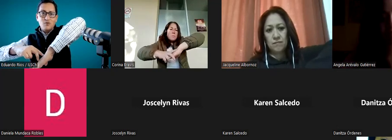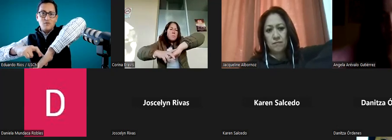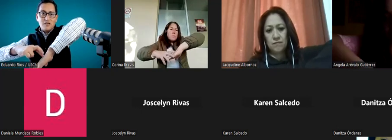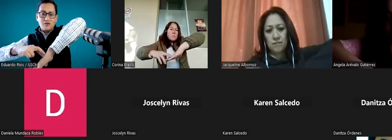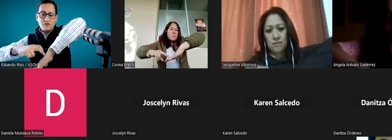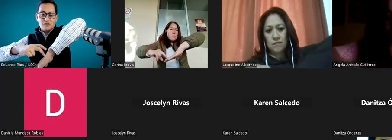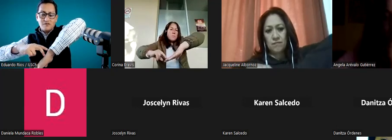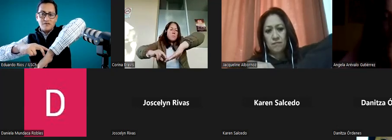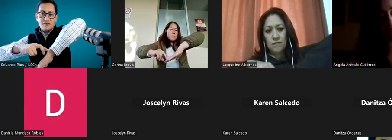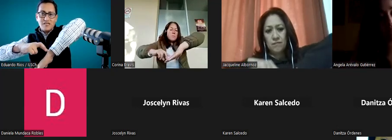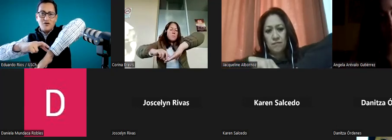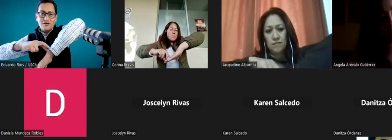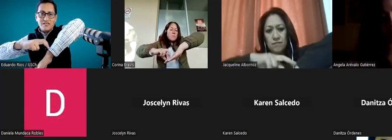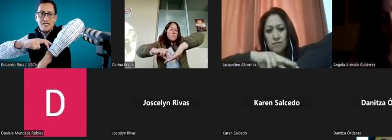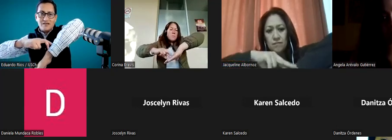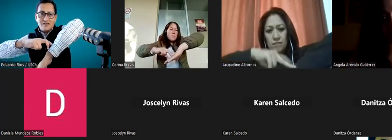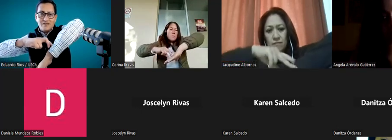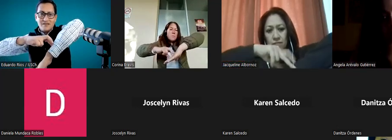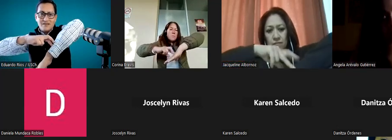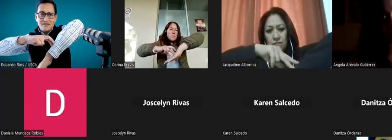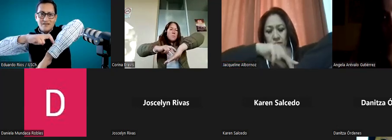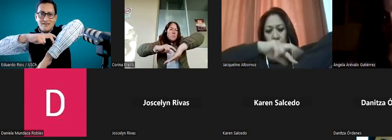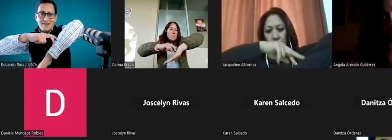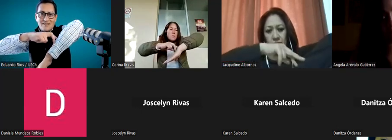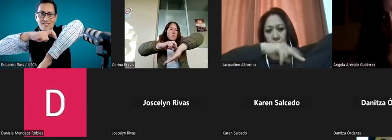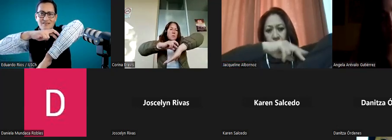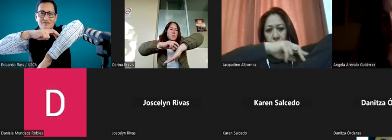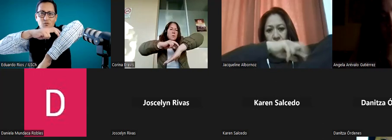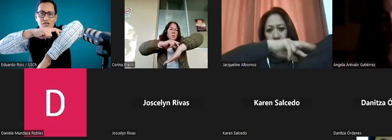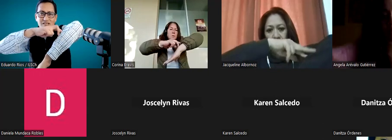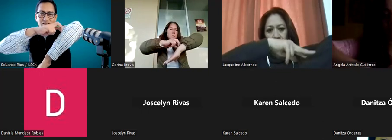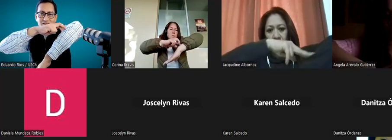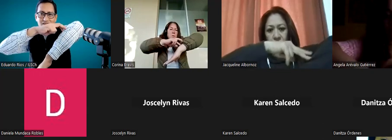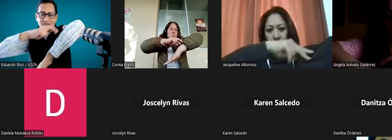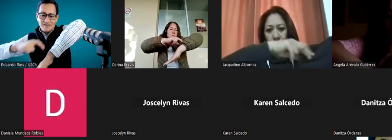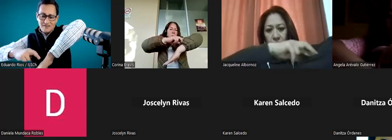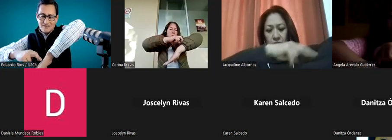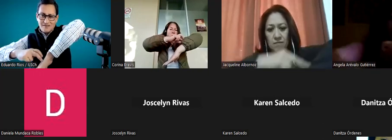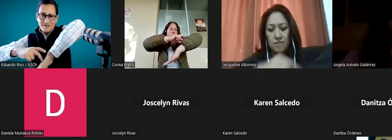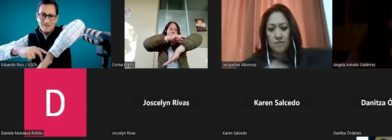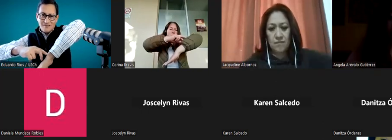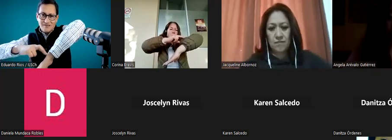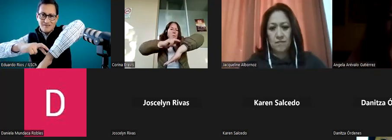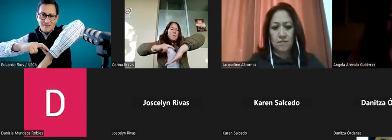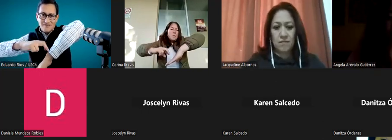El mismo movimiento. ¿Qué es lo que sería? ¿Qué verbo podría ser?